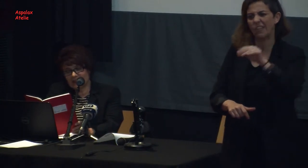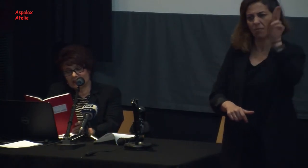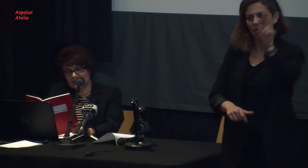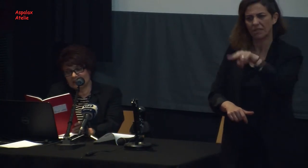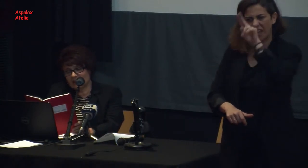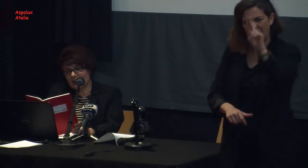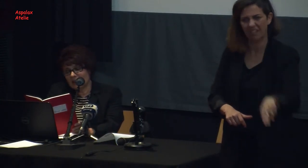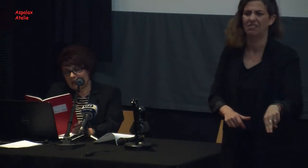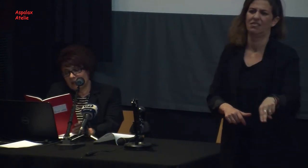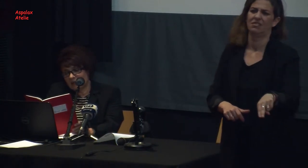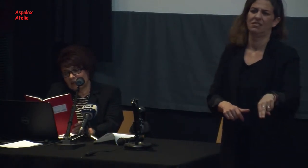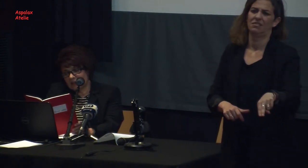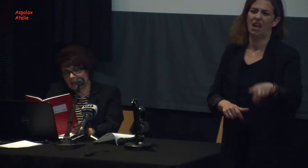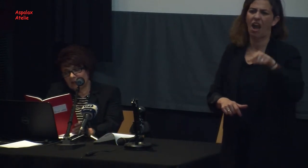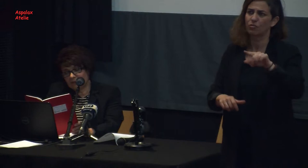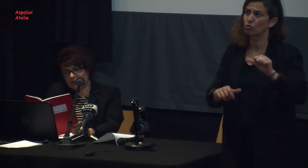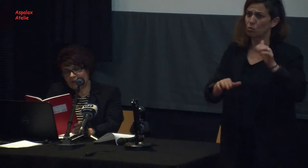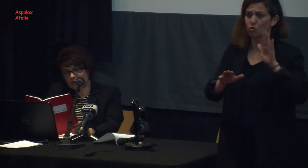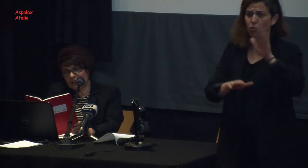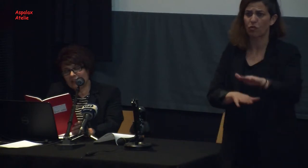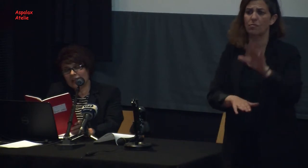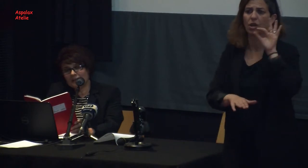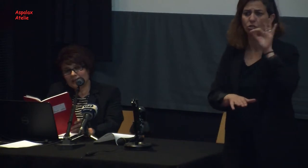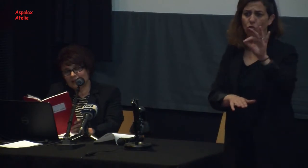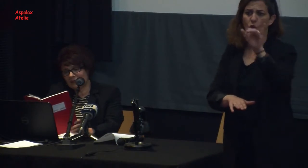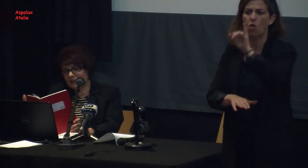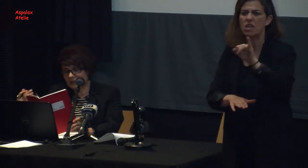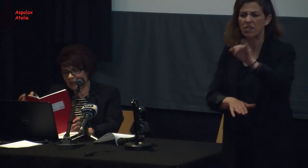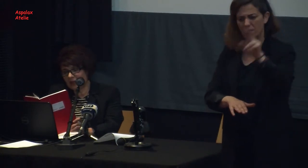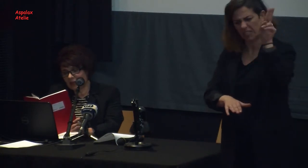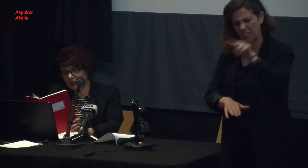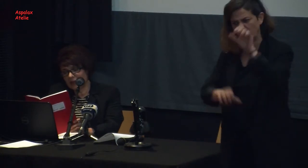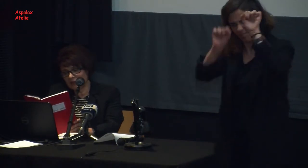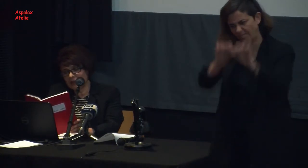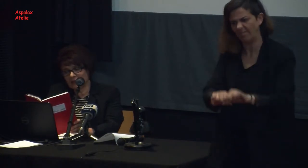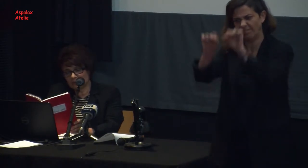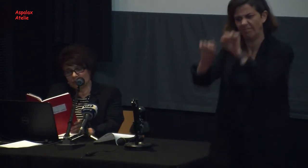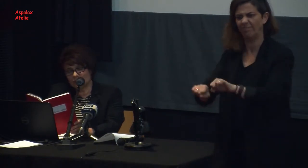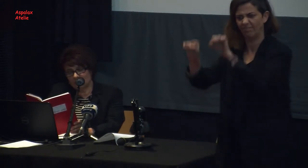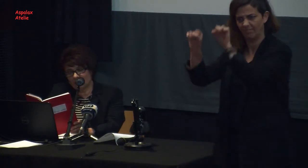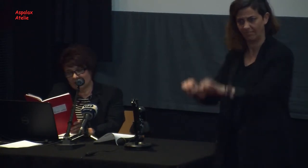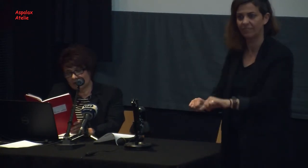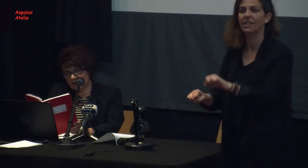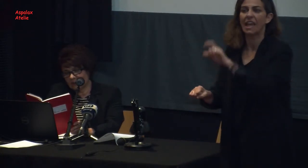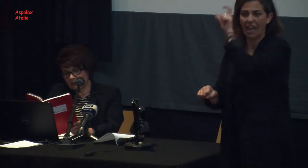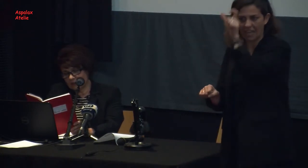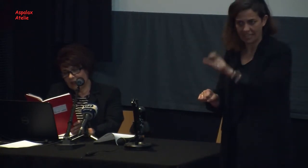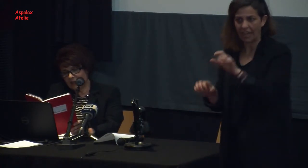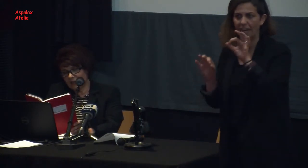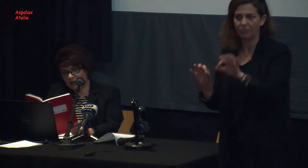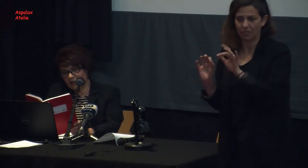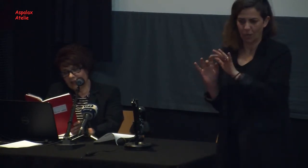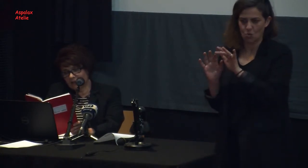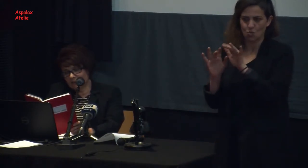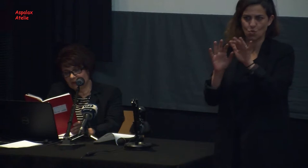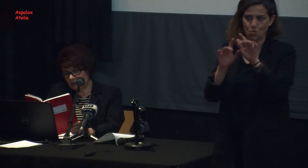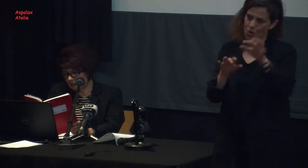στην Τεργέστη, και αυτό είχε έρθει και στη Γαλλία, δηλαδή εκεί που δούλευα εγώ